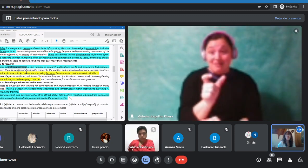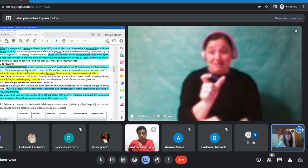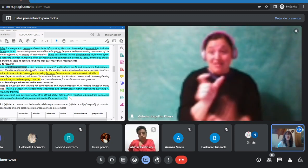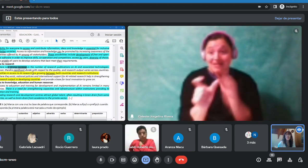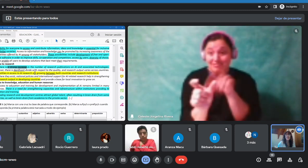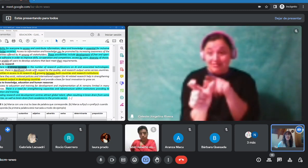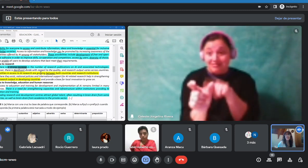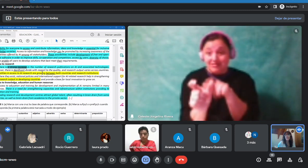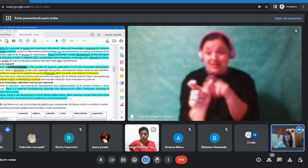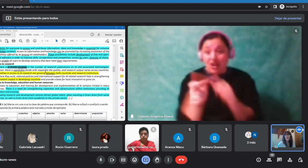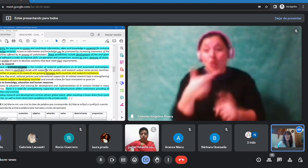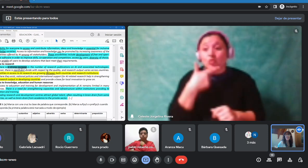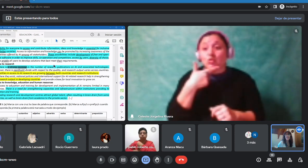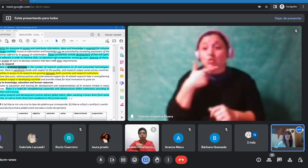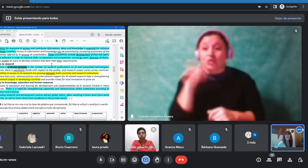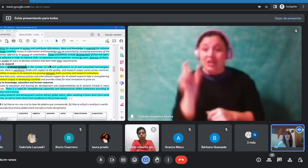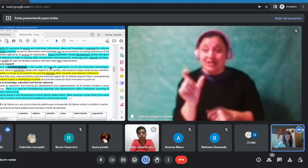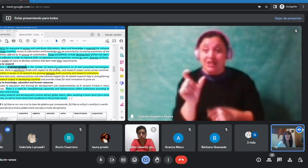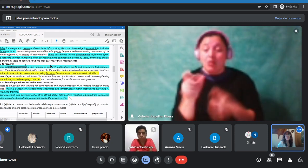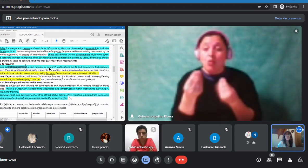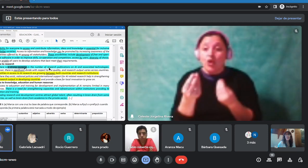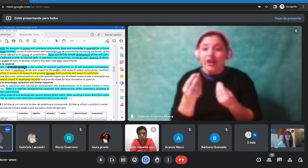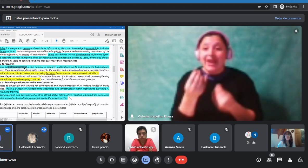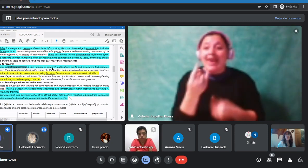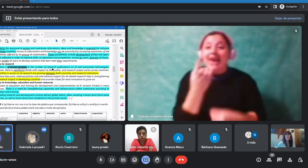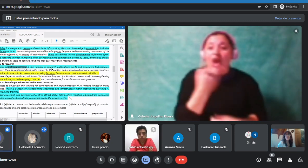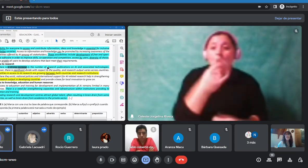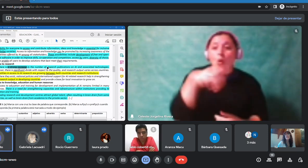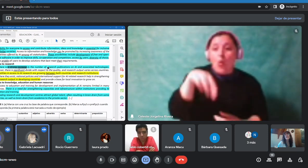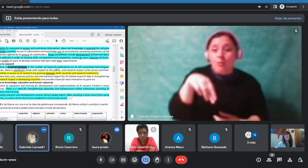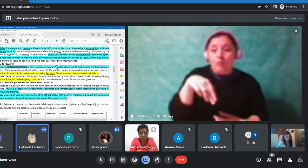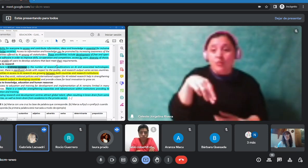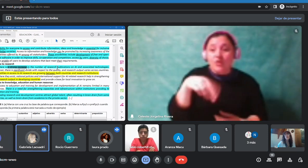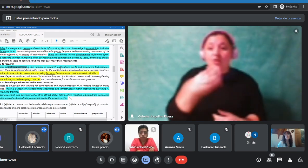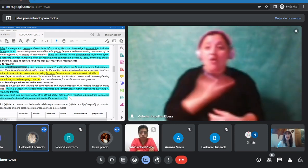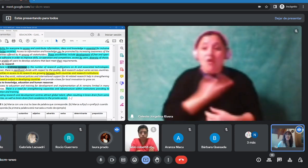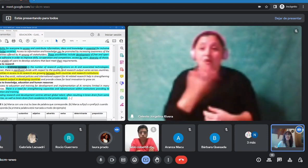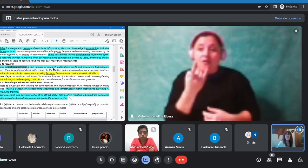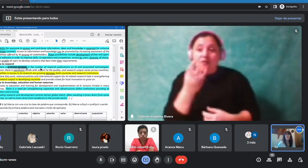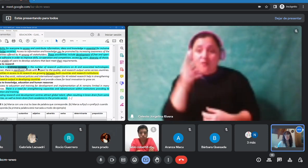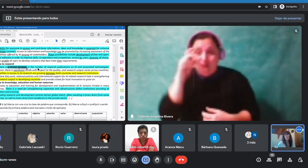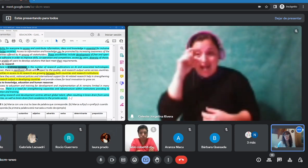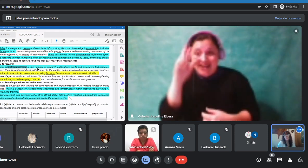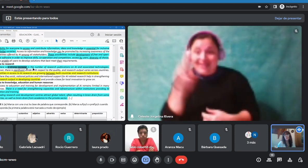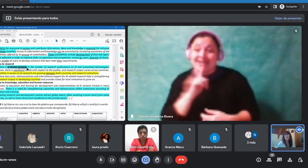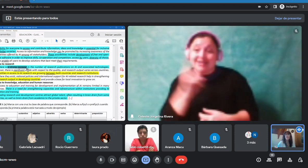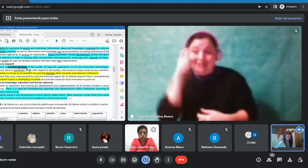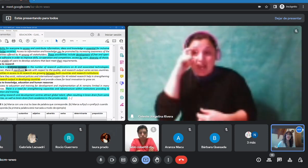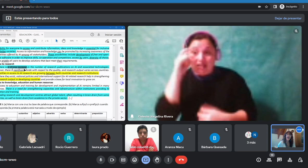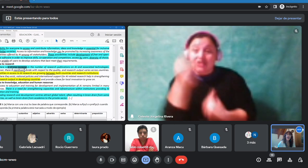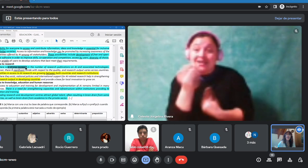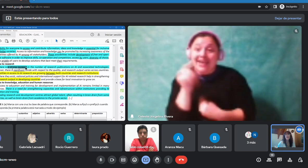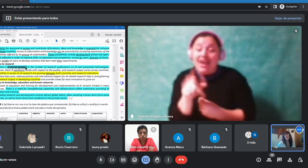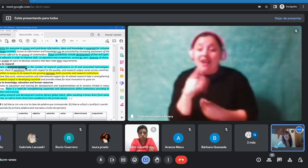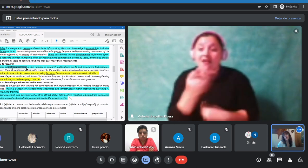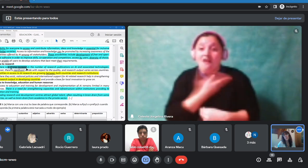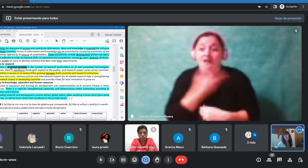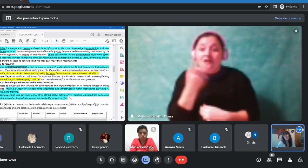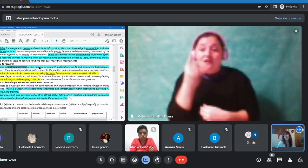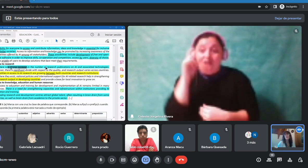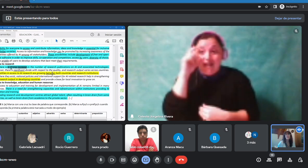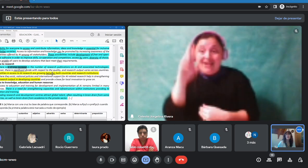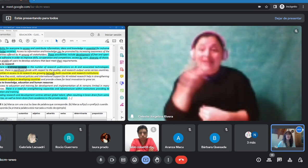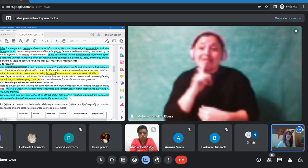un fuerte... ¿Qué? Un. Incremento. Ah, bueno. Incremento en. Un. Hay.